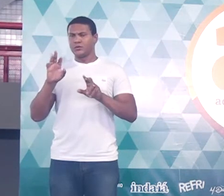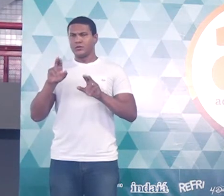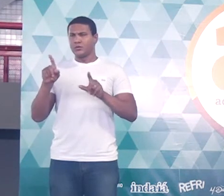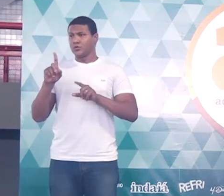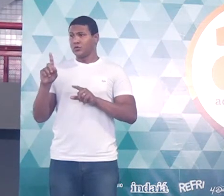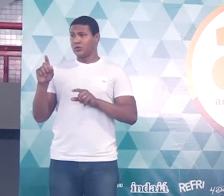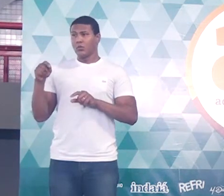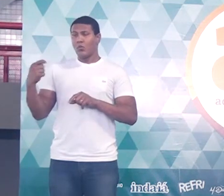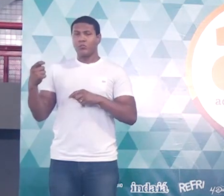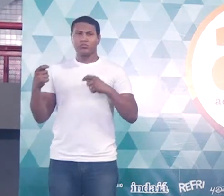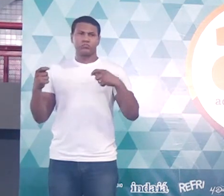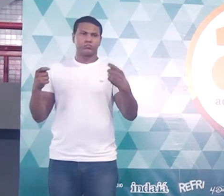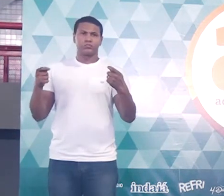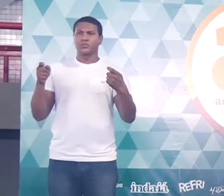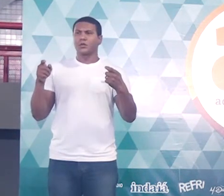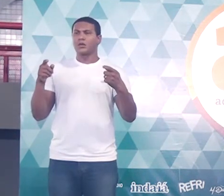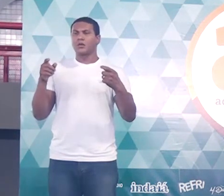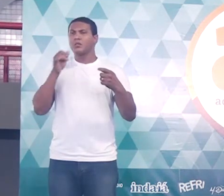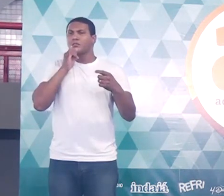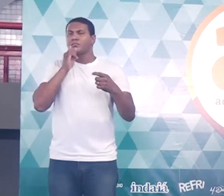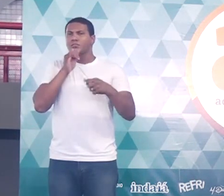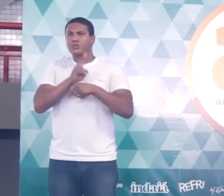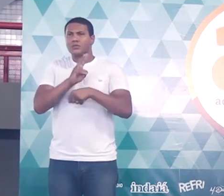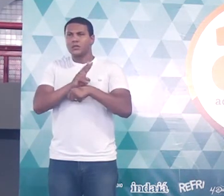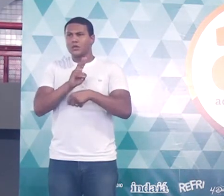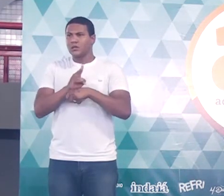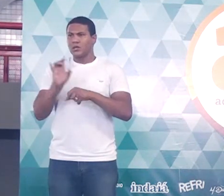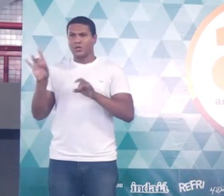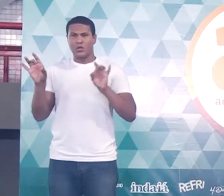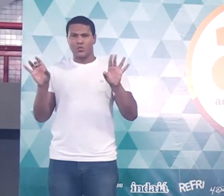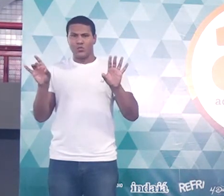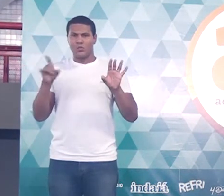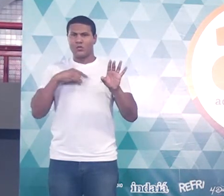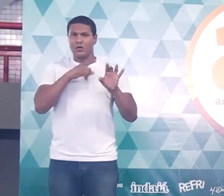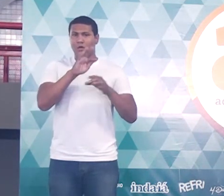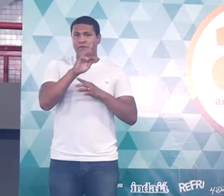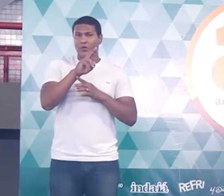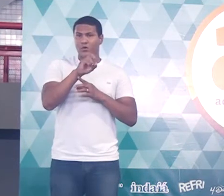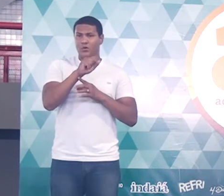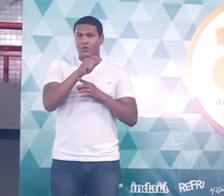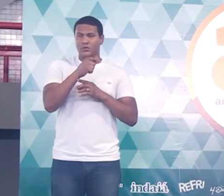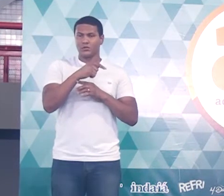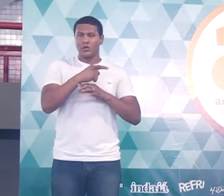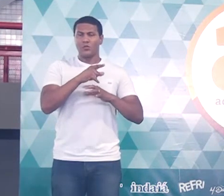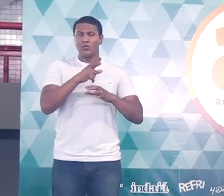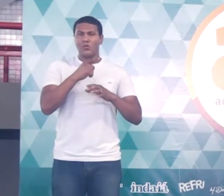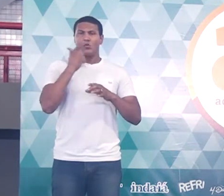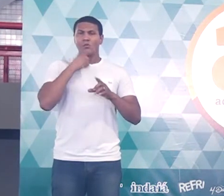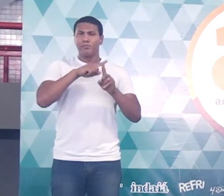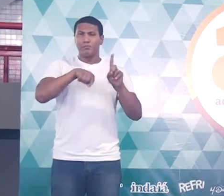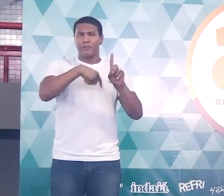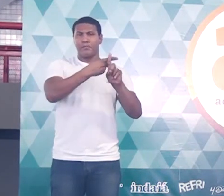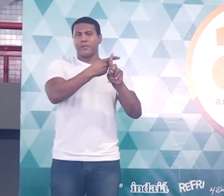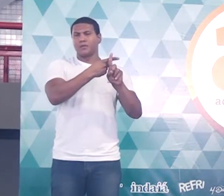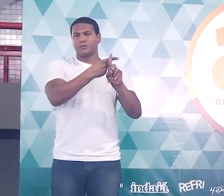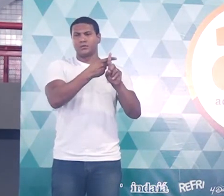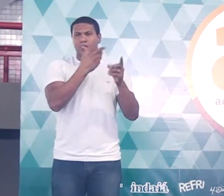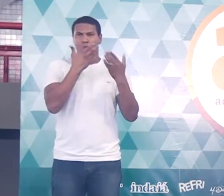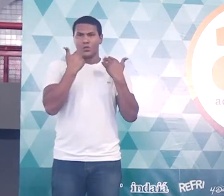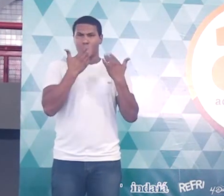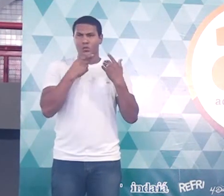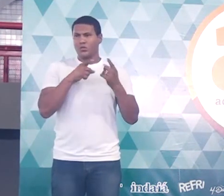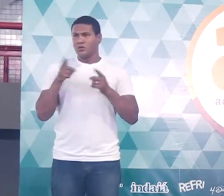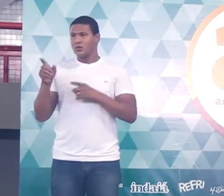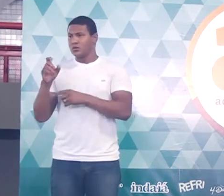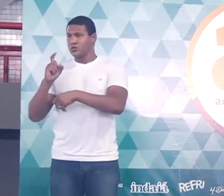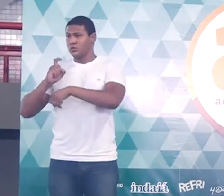Fusão, ganha ou perde calor? Ganha. Solidificação, ganha ou perde calor?